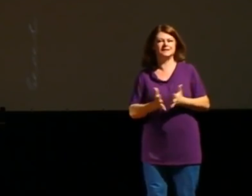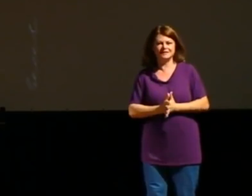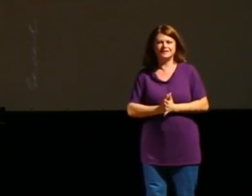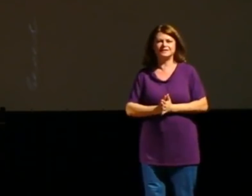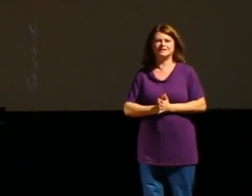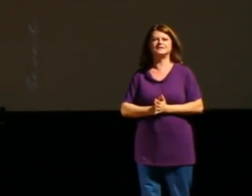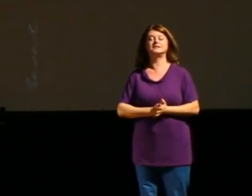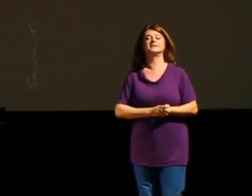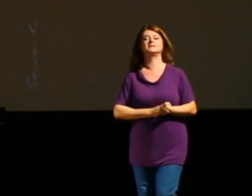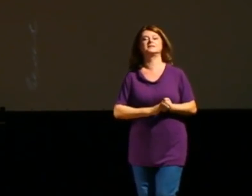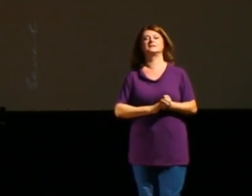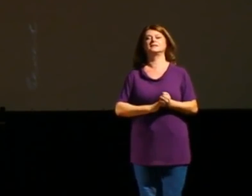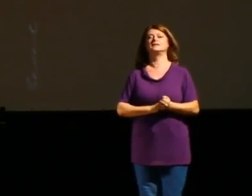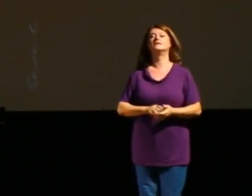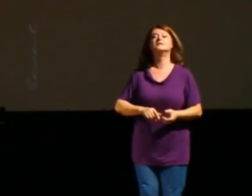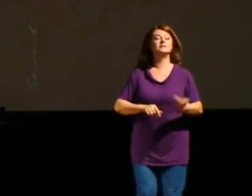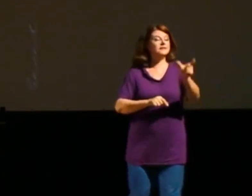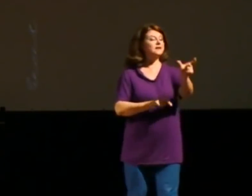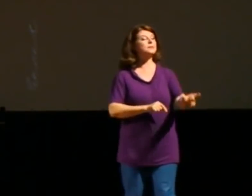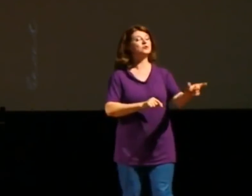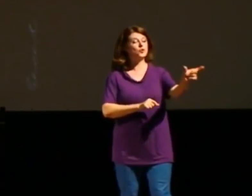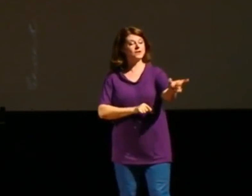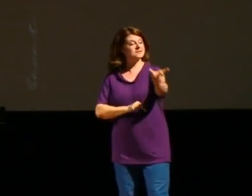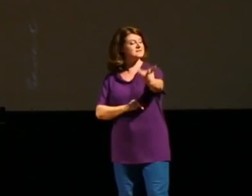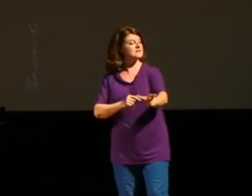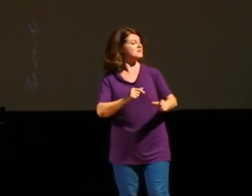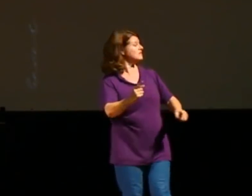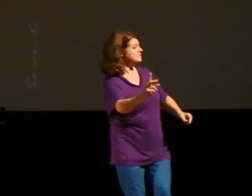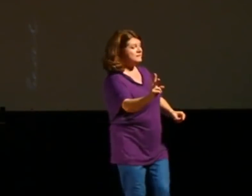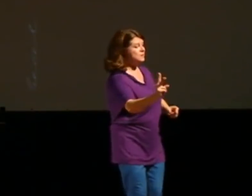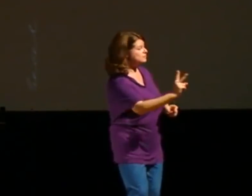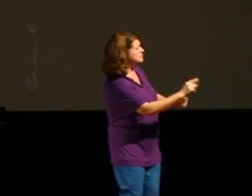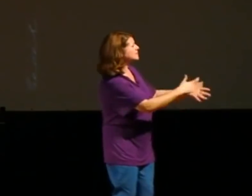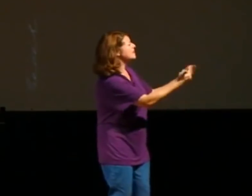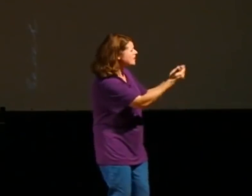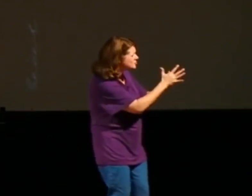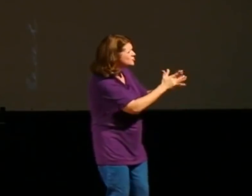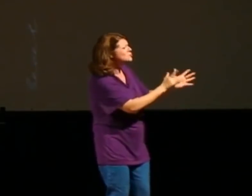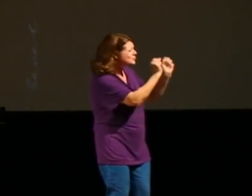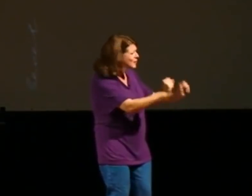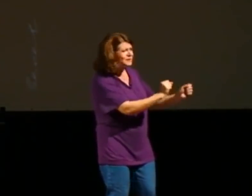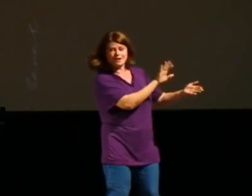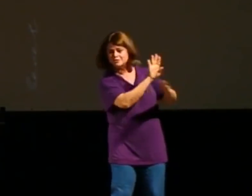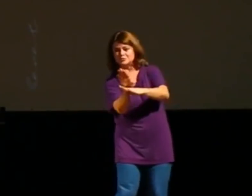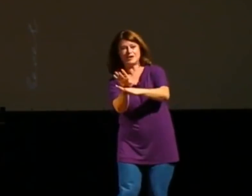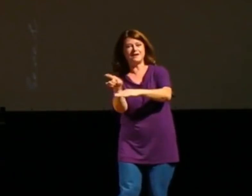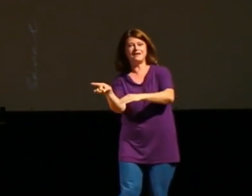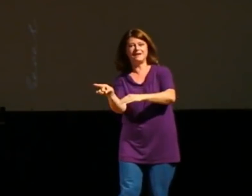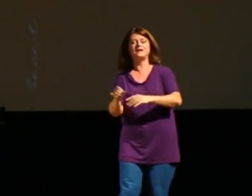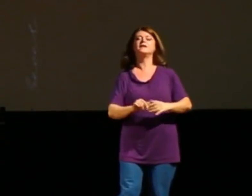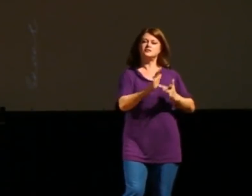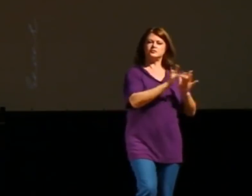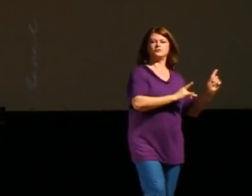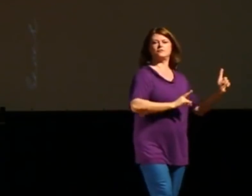intercede, Jesus só pode resolver o problema. Então Jesus toma ele à parte e faz o quê? Coloca o dedo nos